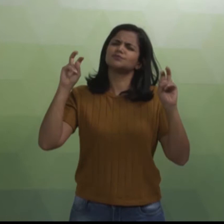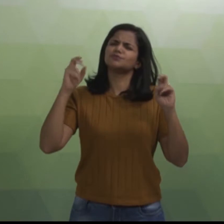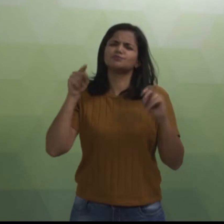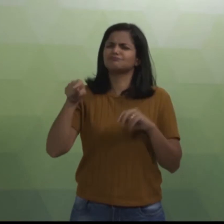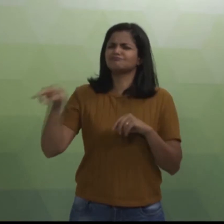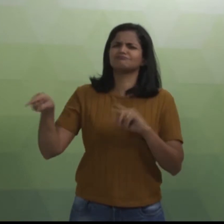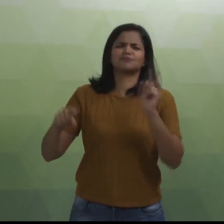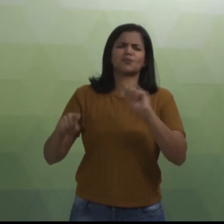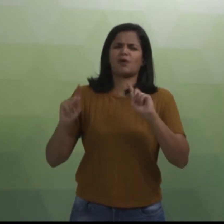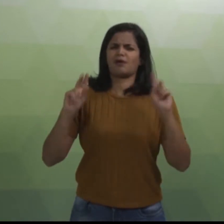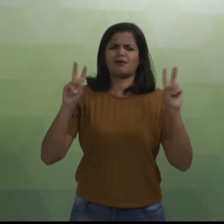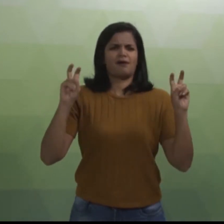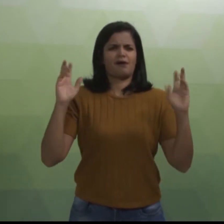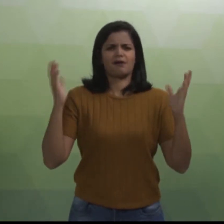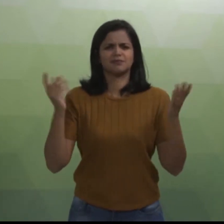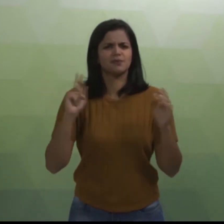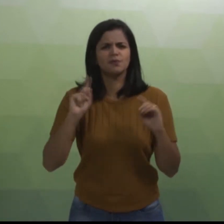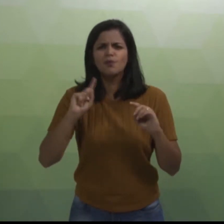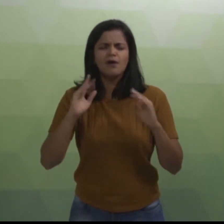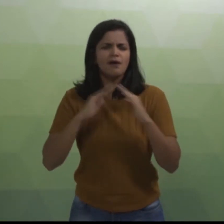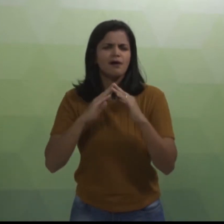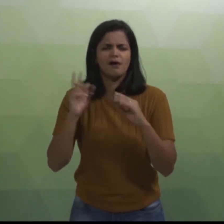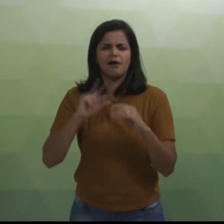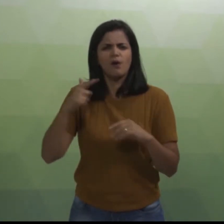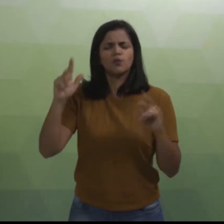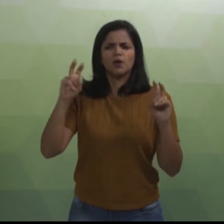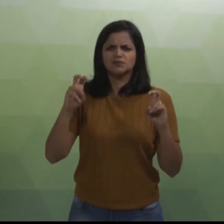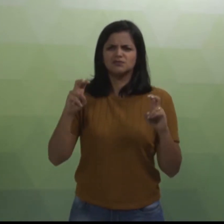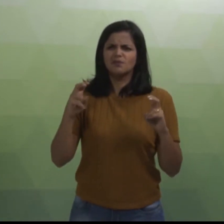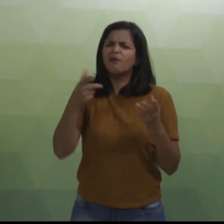está em outro assunto. Então, já não está falando mais da casa.